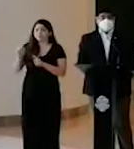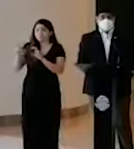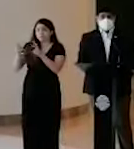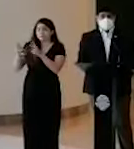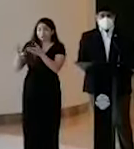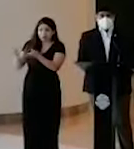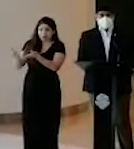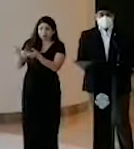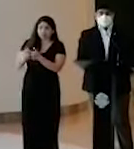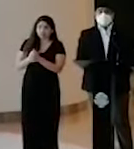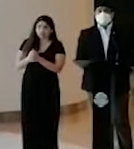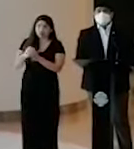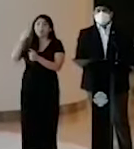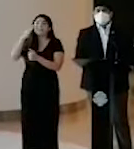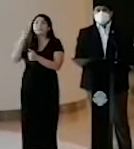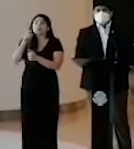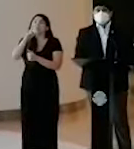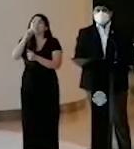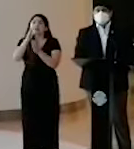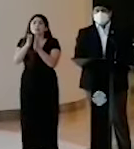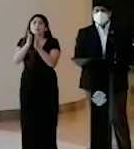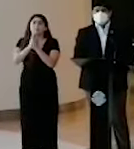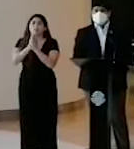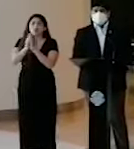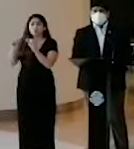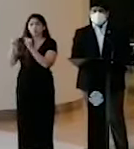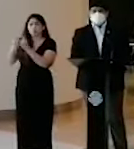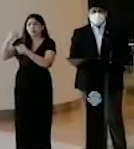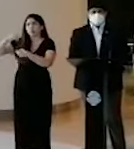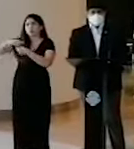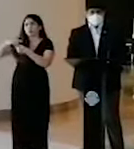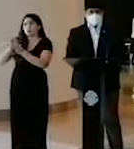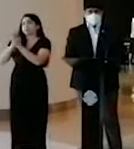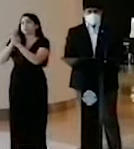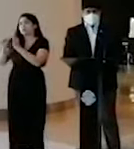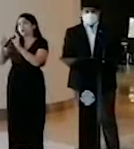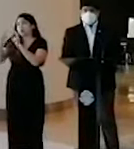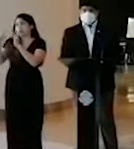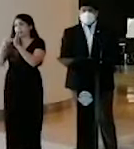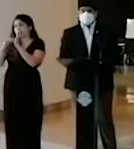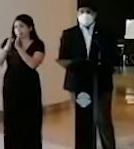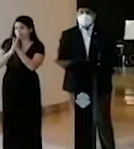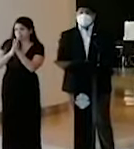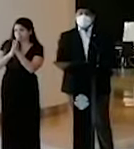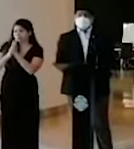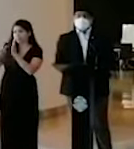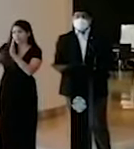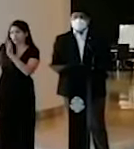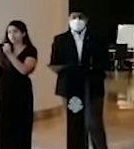está ahí porque ha sido pedido por un grupo de diputados para sumar su apoyo a